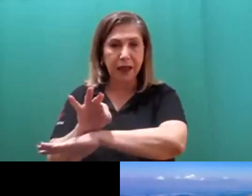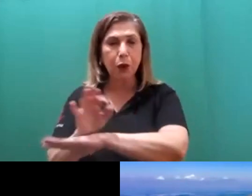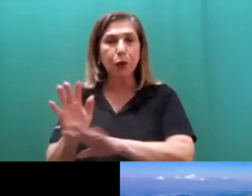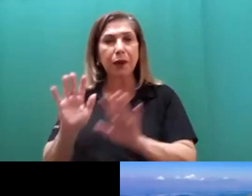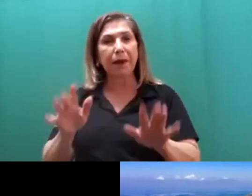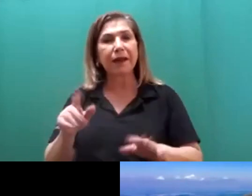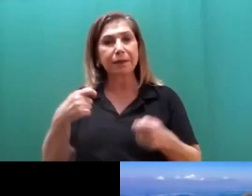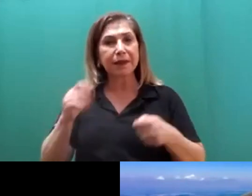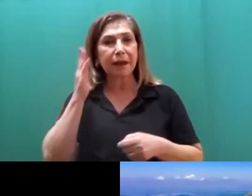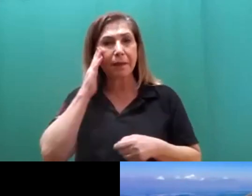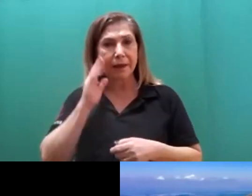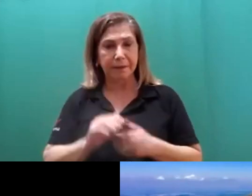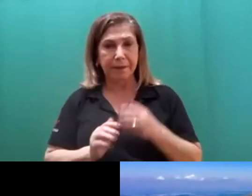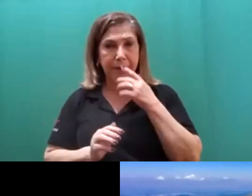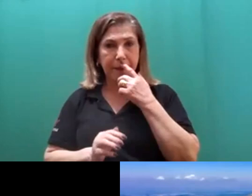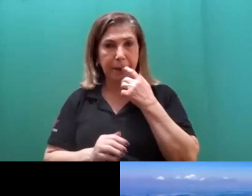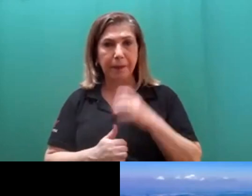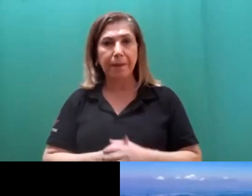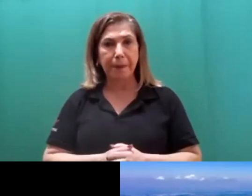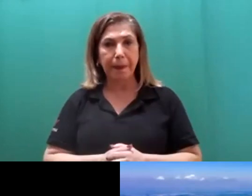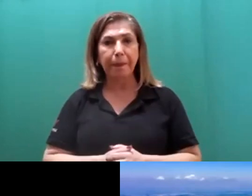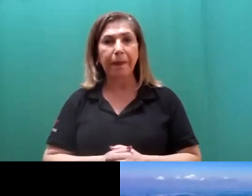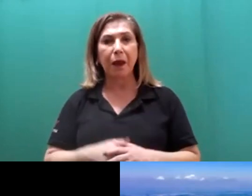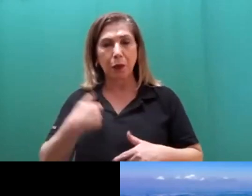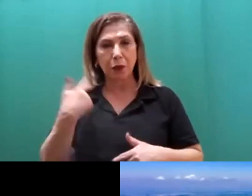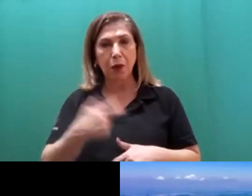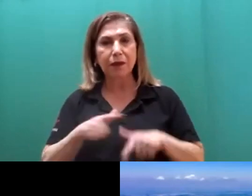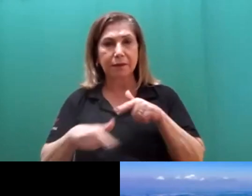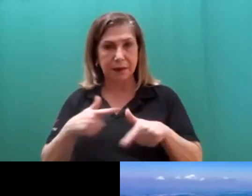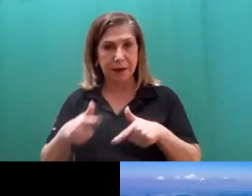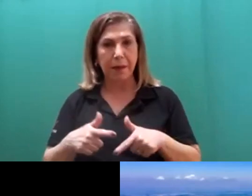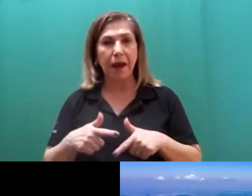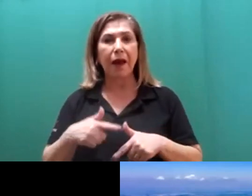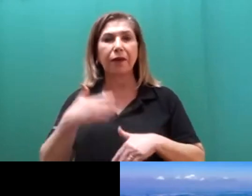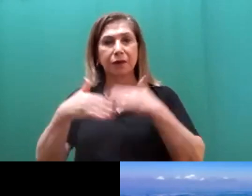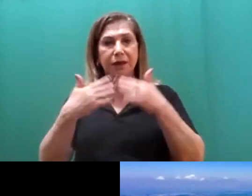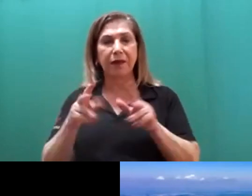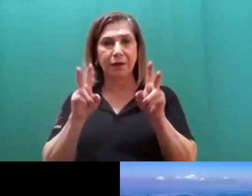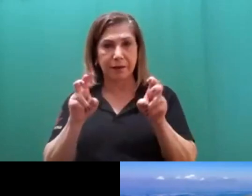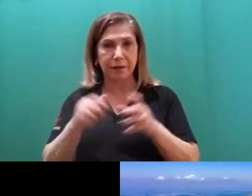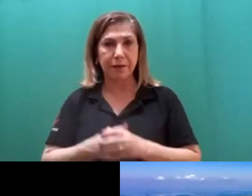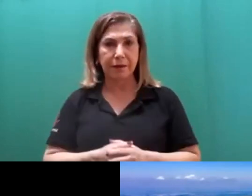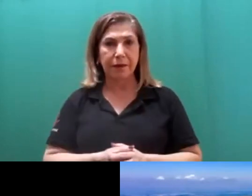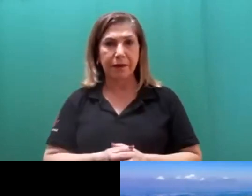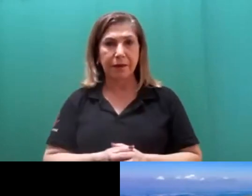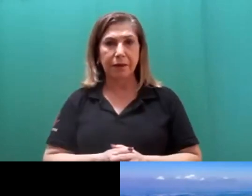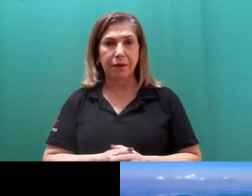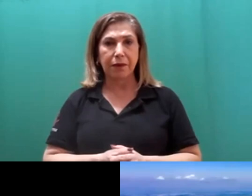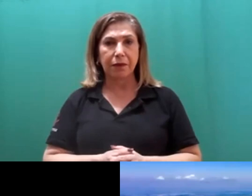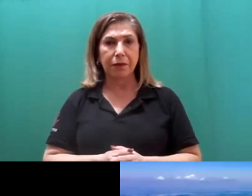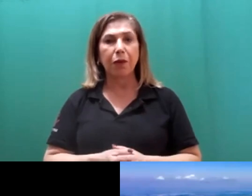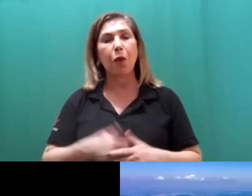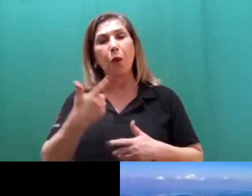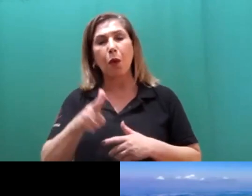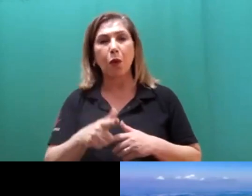faz. Então, é o que a gente tem trabalhado e tem desenvolvido nessa temática. Quanto à questão do agronegócio